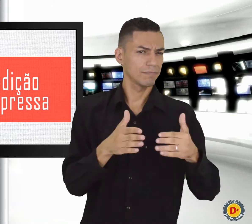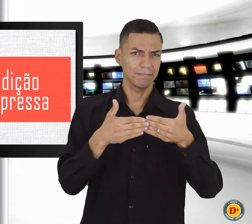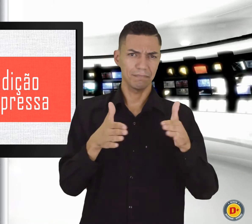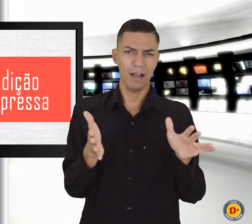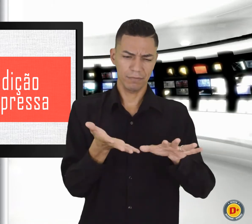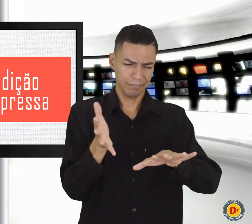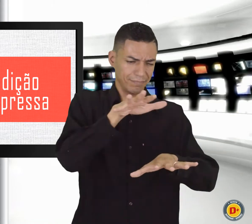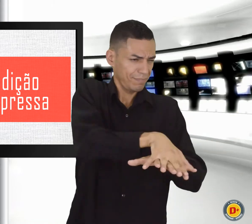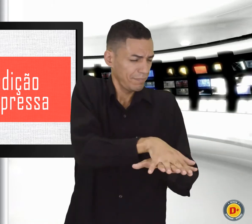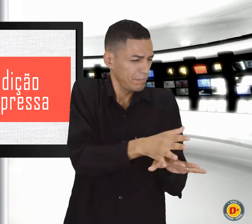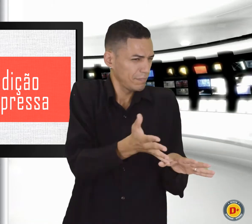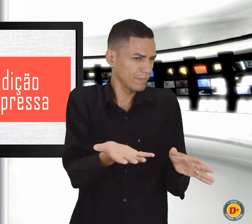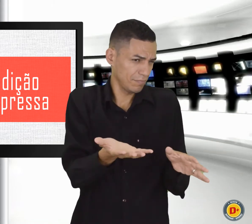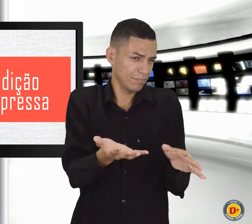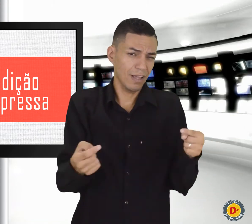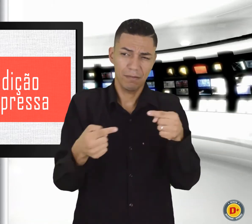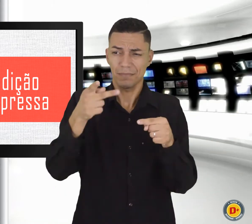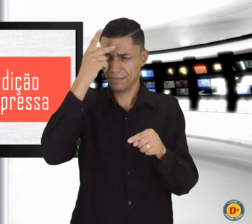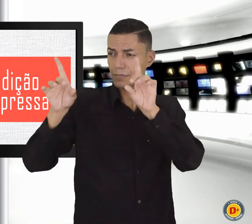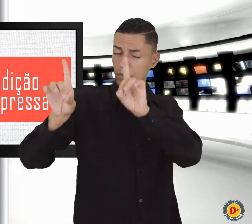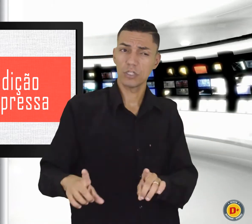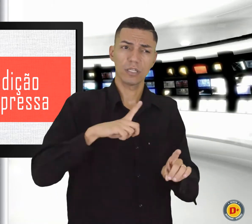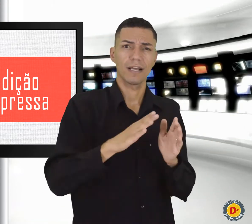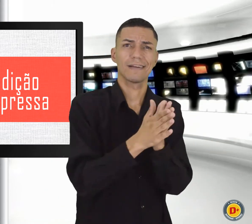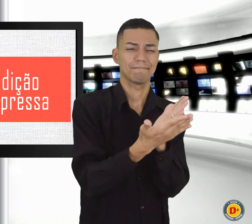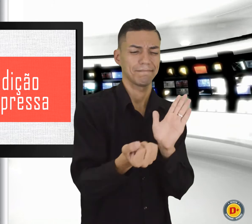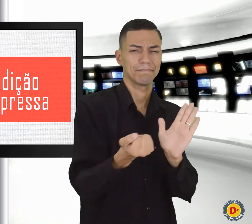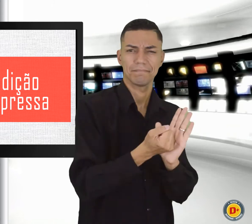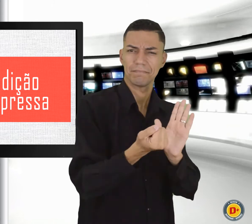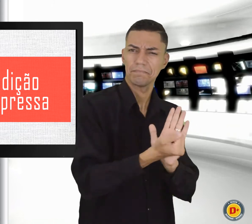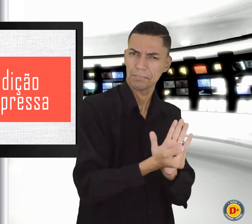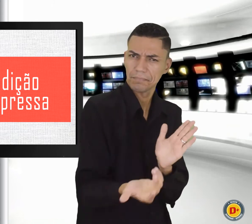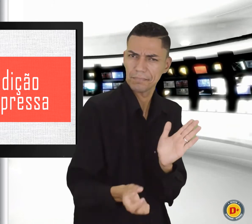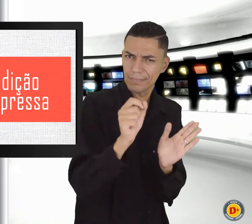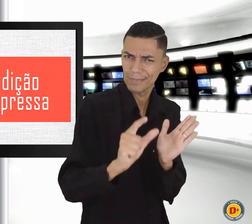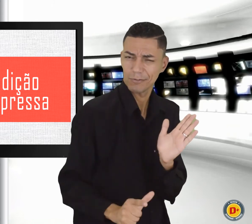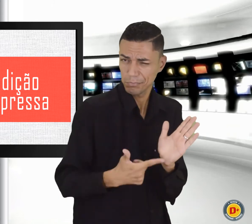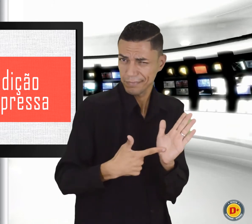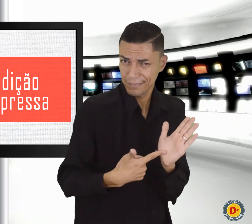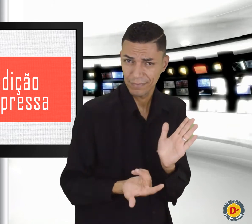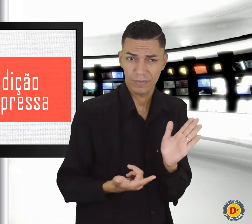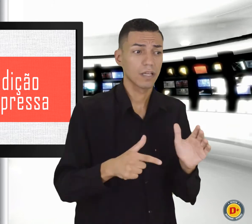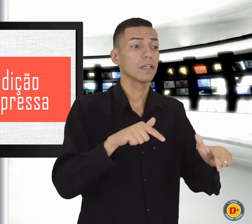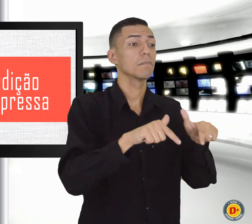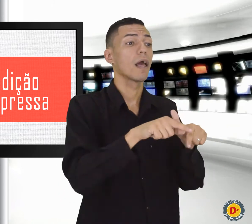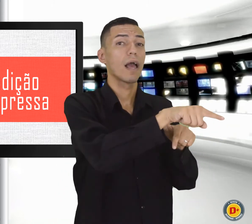com carteira assinada em empresas registradas no Ministério do Trabalho e Emprego.